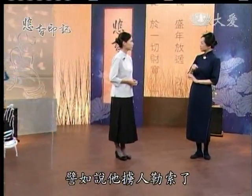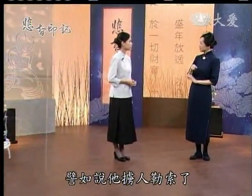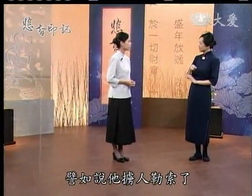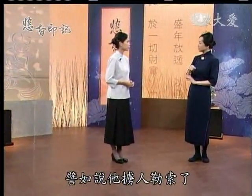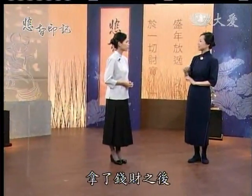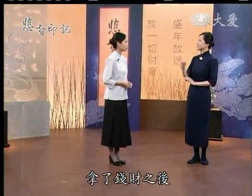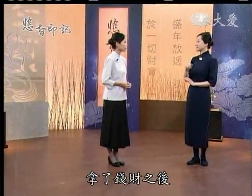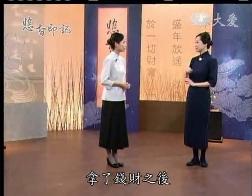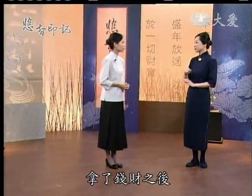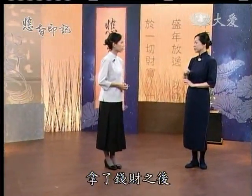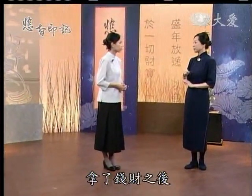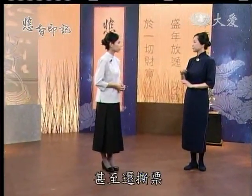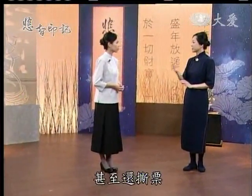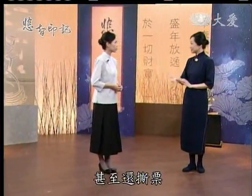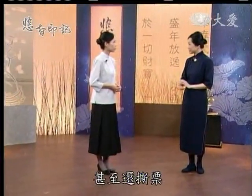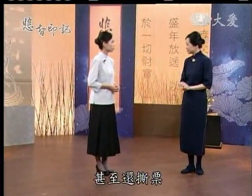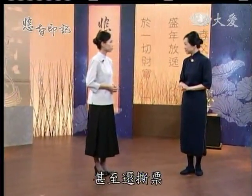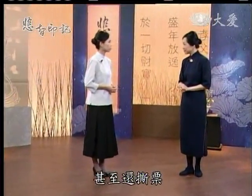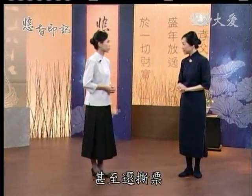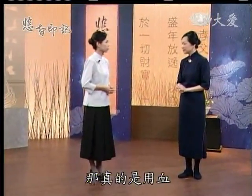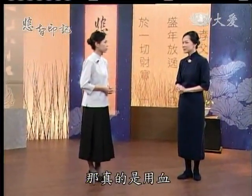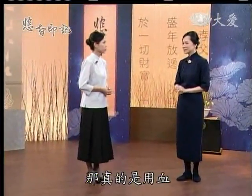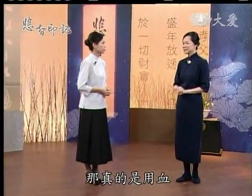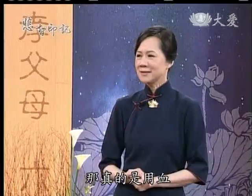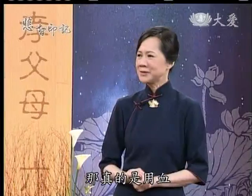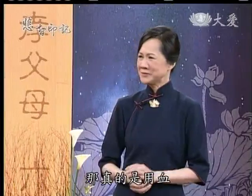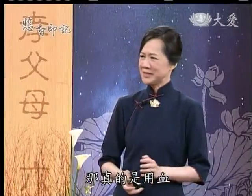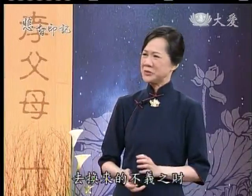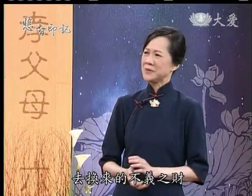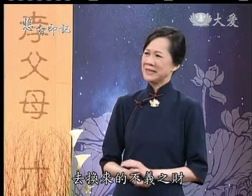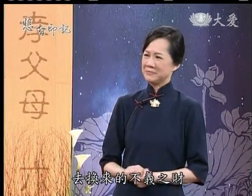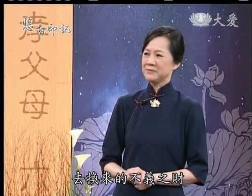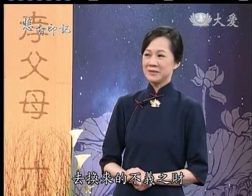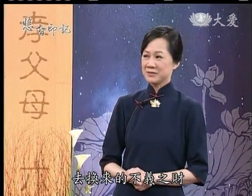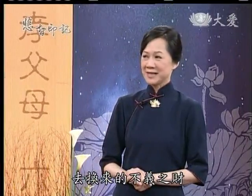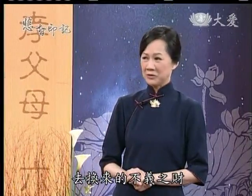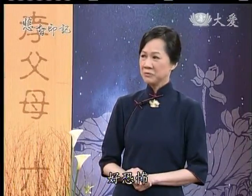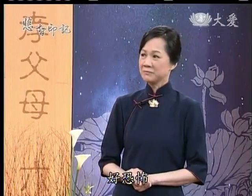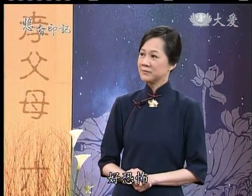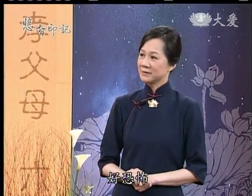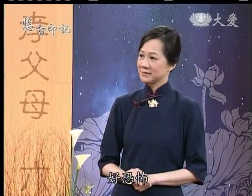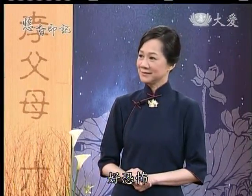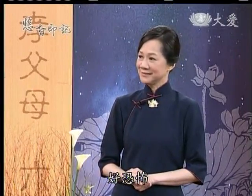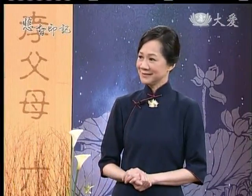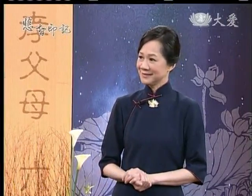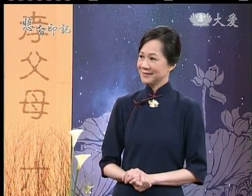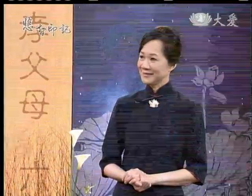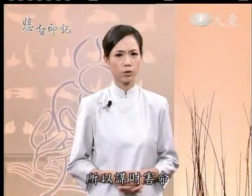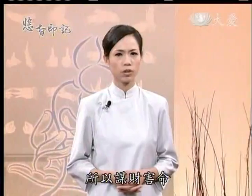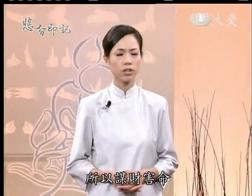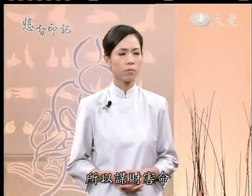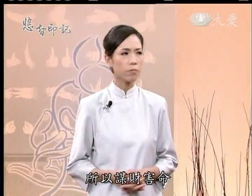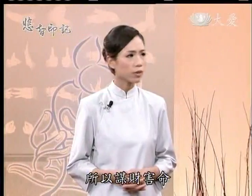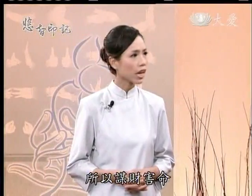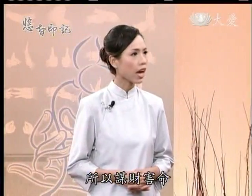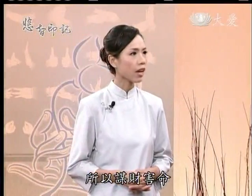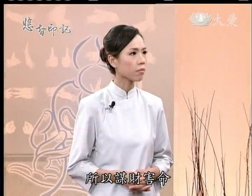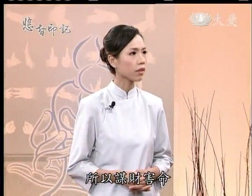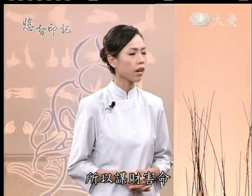索了，拿了钱财之后甚至还撕票，那真的是用血去换来的不义之财，好恐怖哦。 所以谋财害命